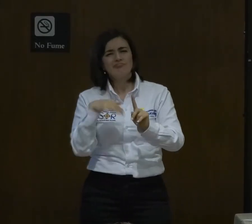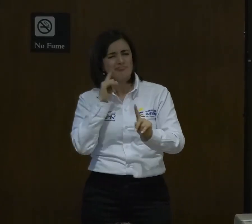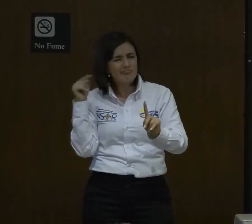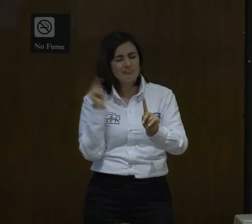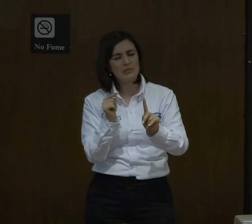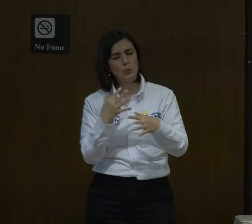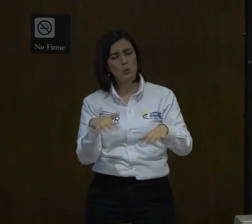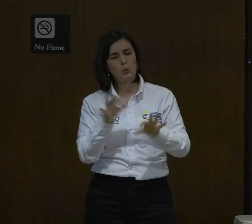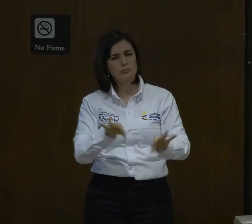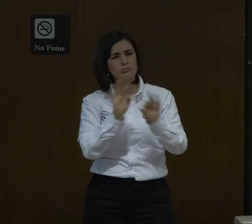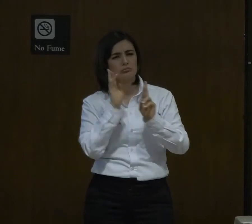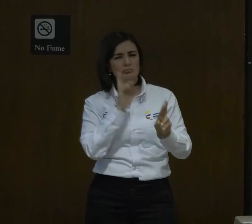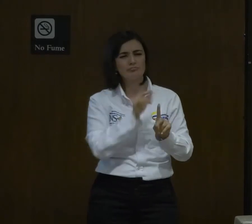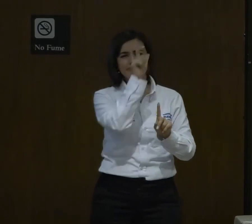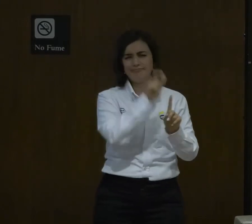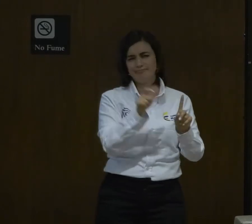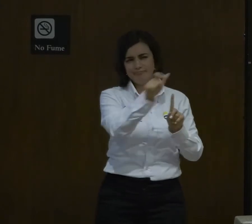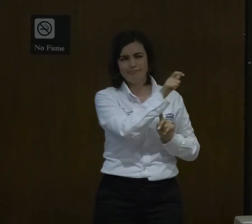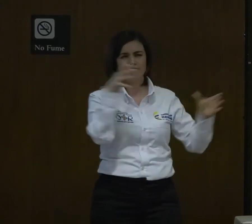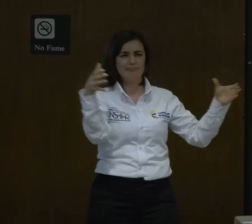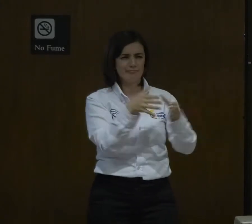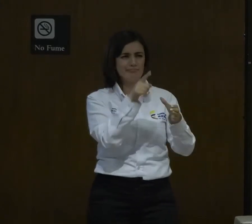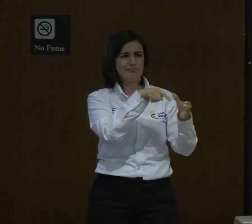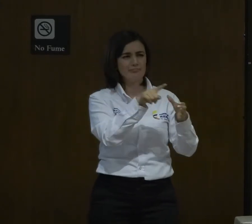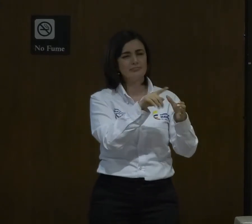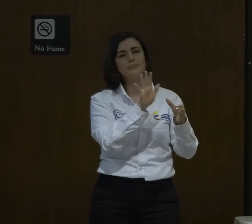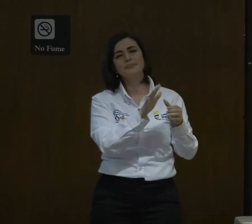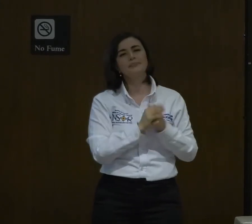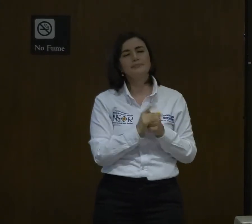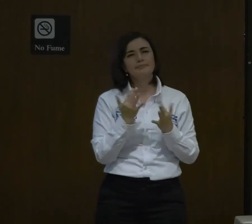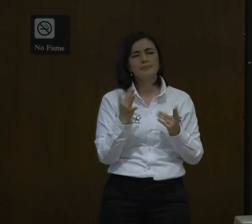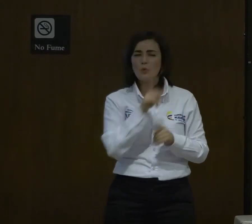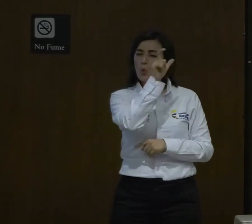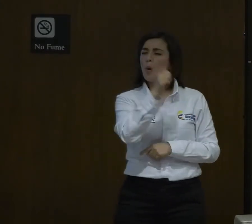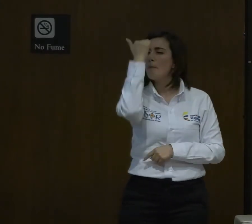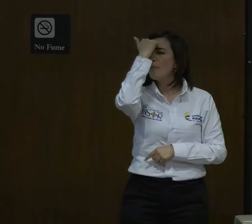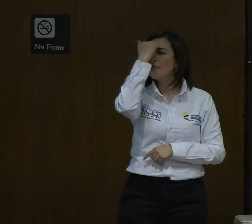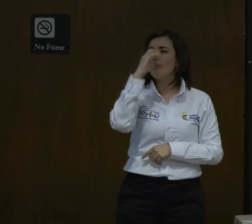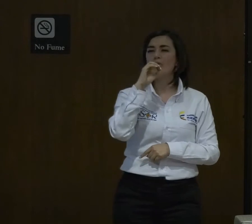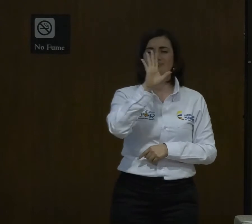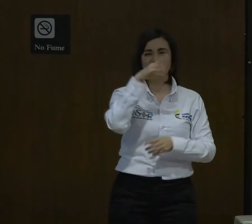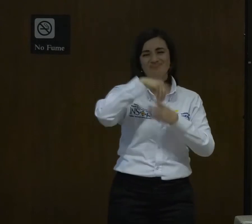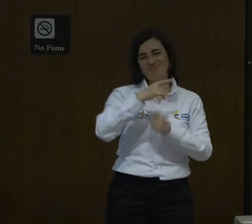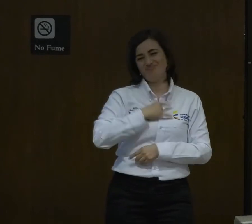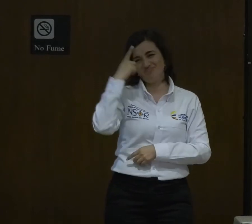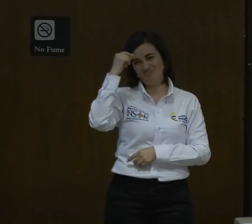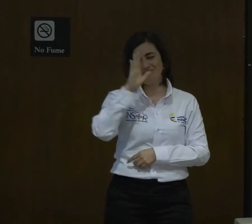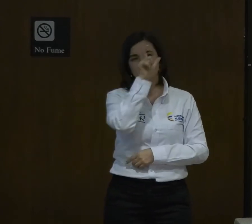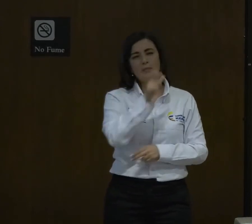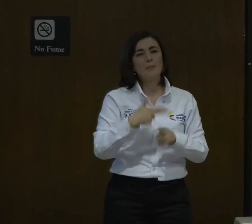atribuye mucho mérito, se le reconoce un papel muy importante a un profesor que había en Gallaudet, el